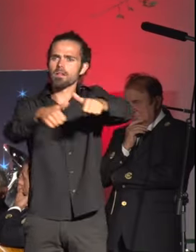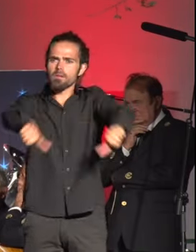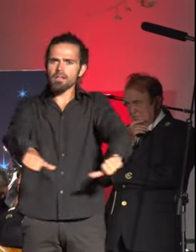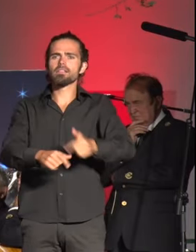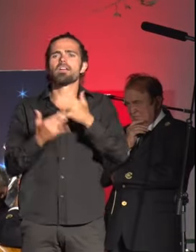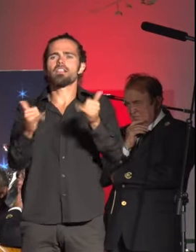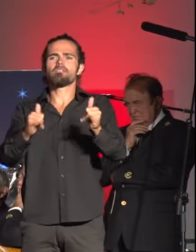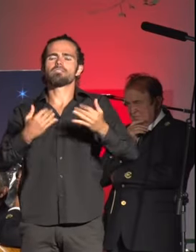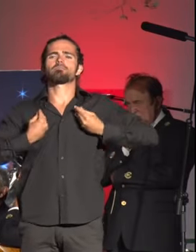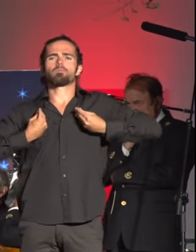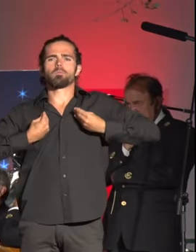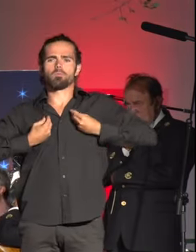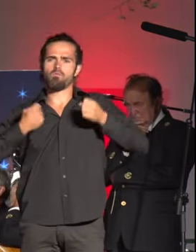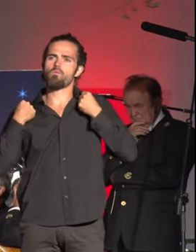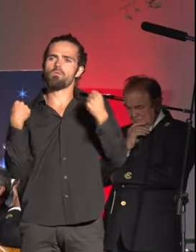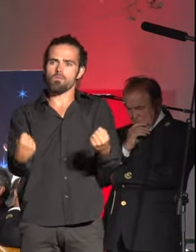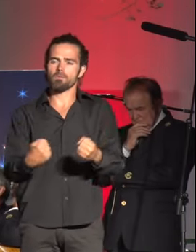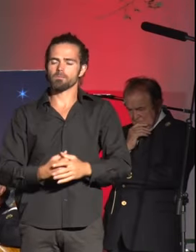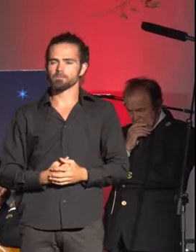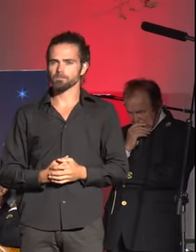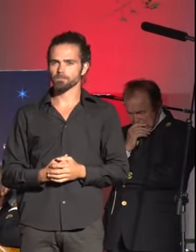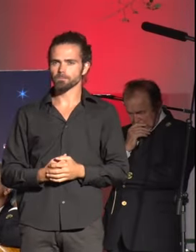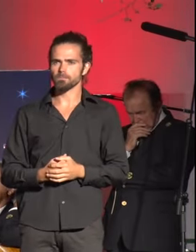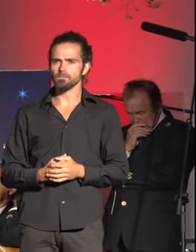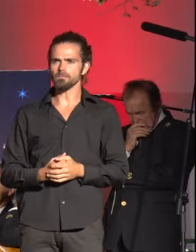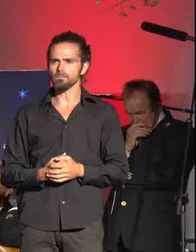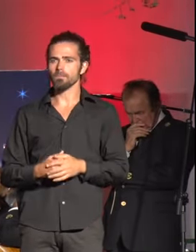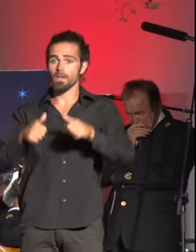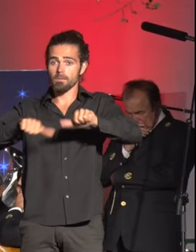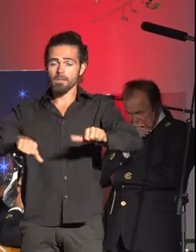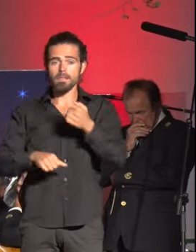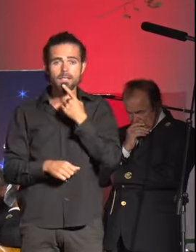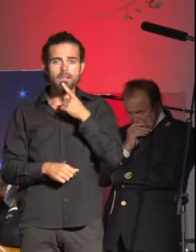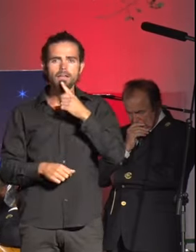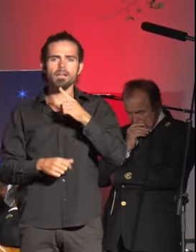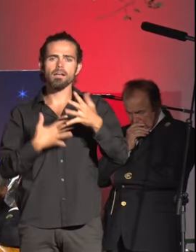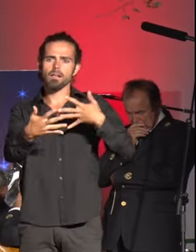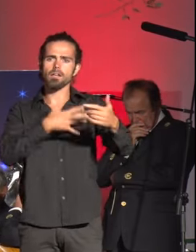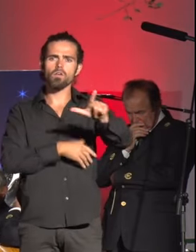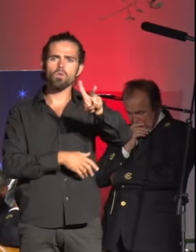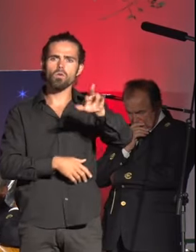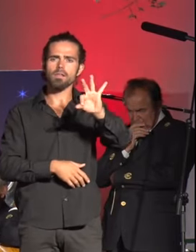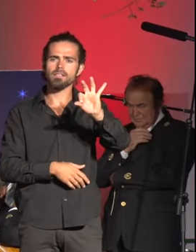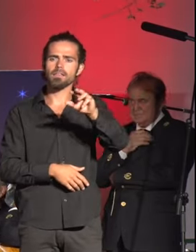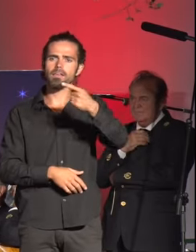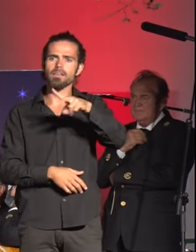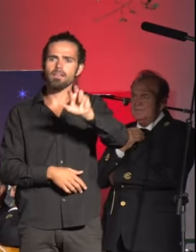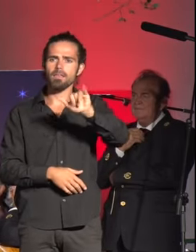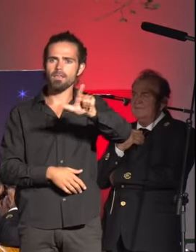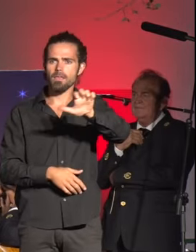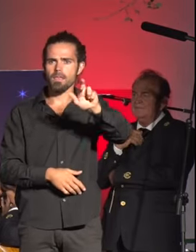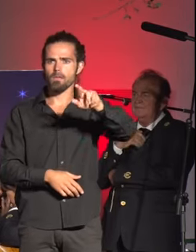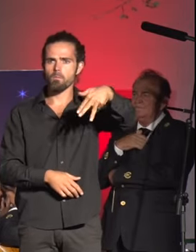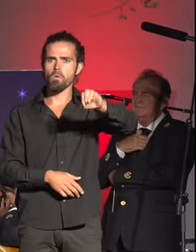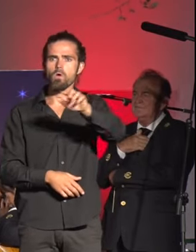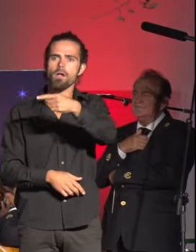y tan personal como lo vais a hacer. Albacete, tal y como dijo Luis Guillermo García Sanco, tiene varias señas